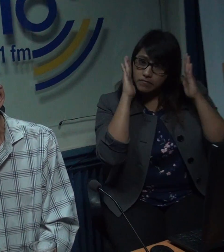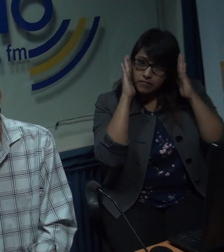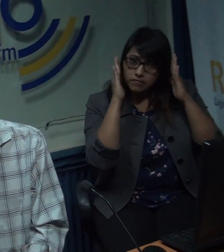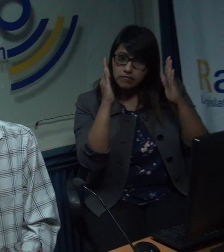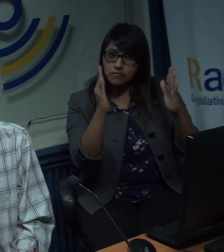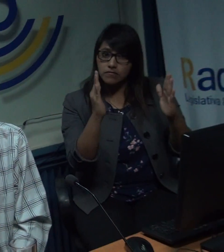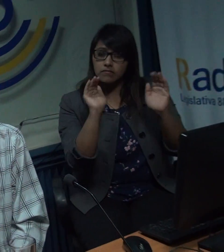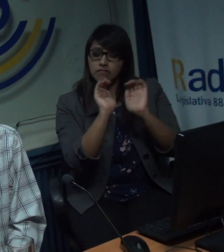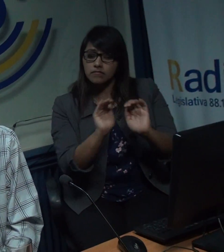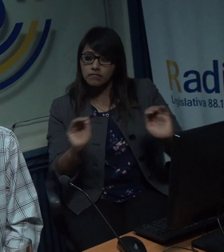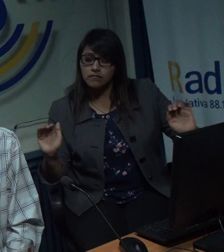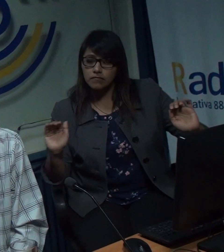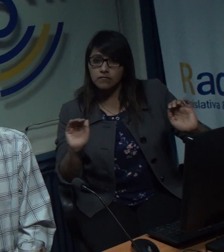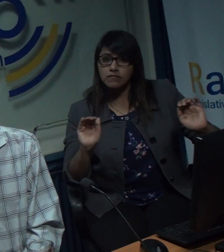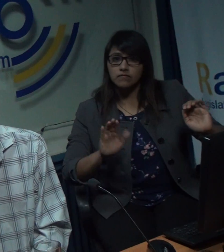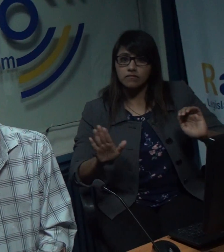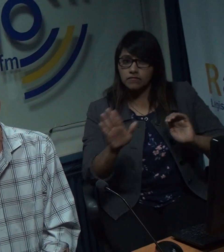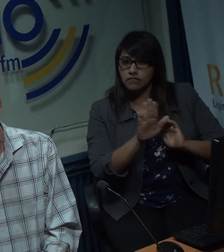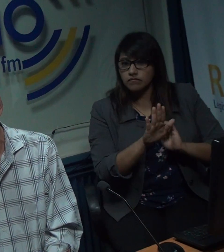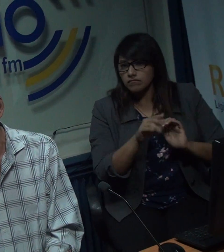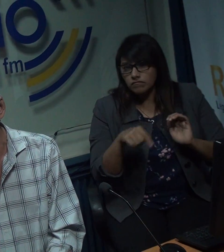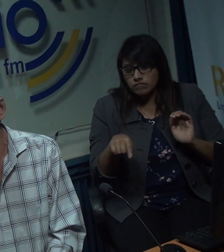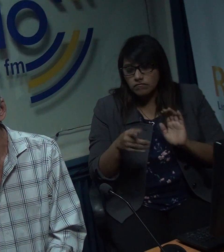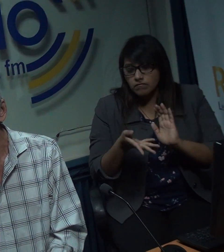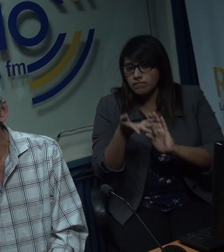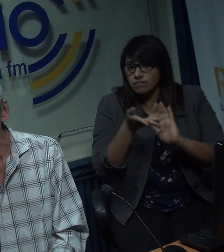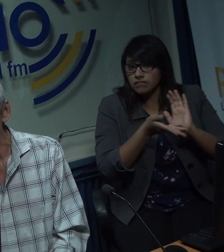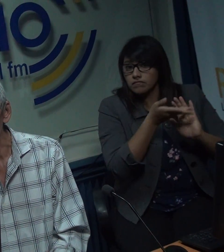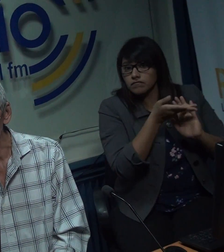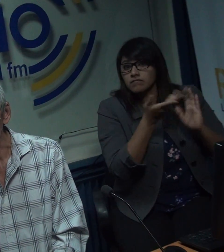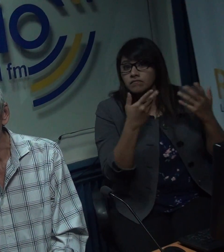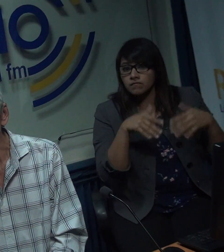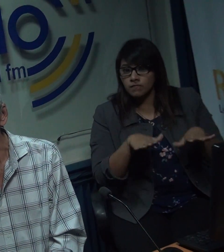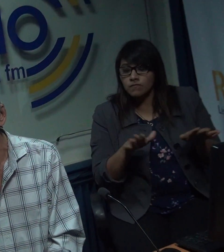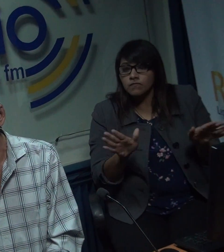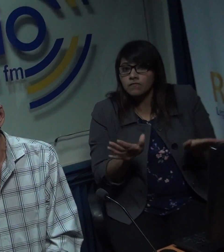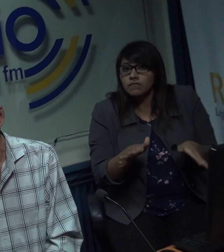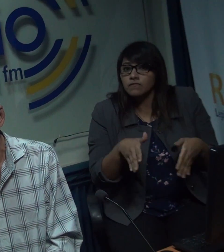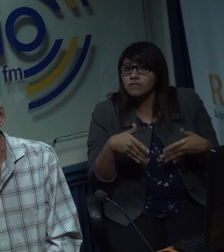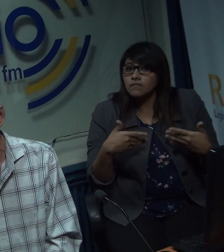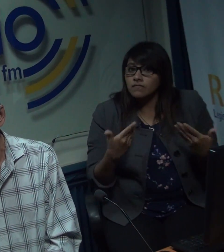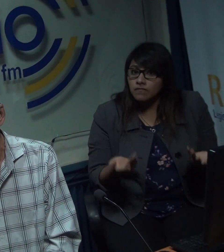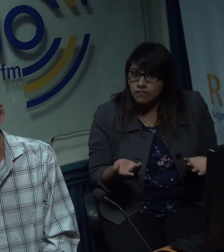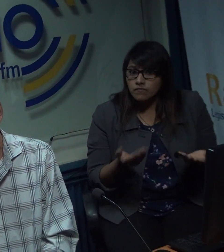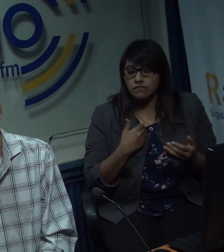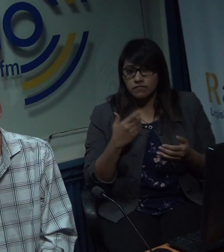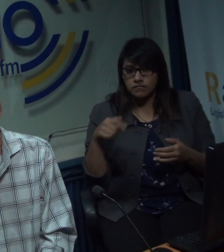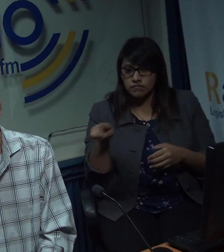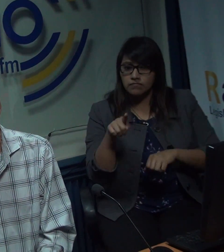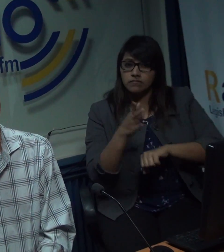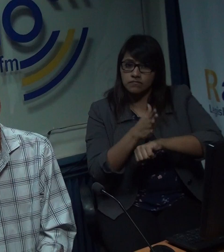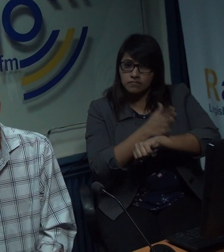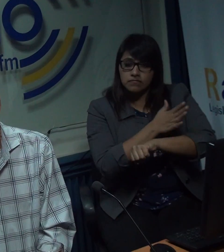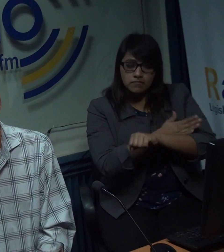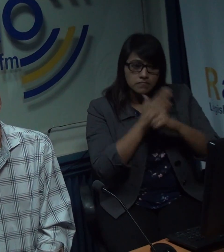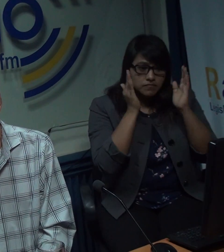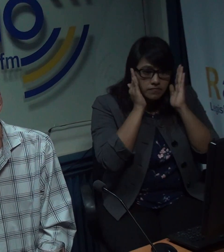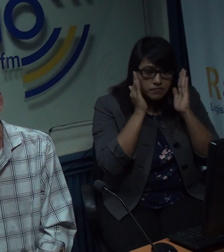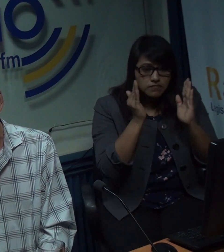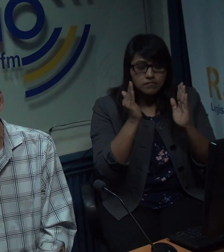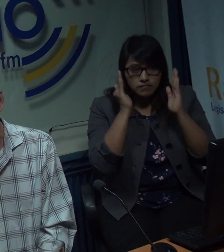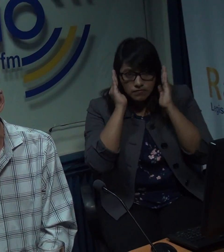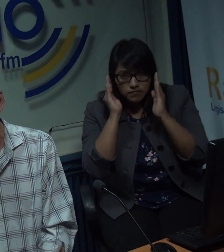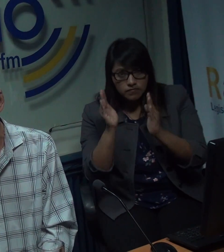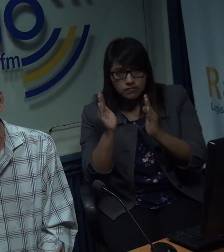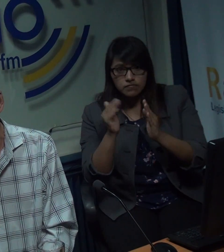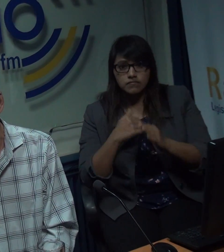comienzan a desarrollar esta situación, esta condición, porque en la medida que son atendidos tempranamente, en esa